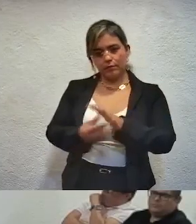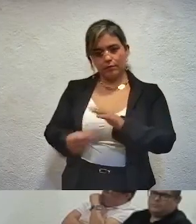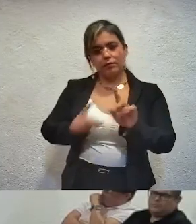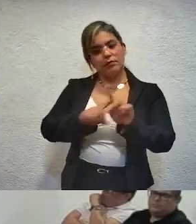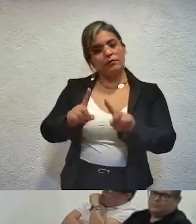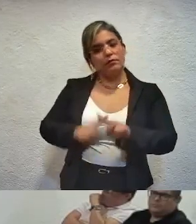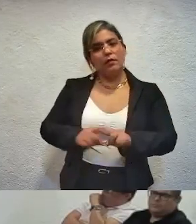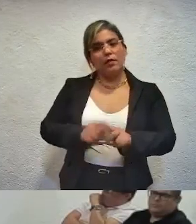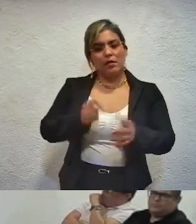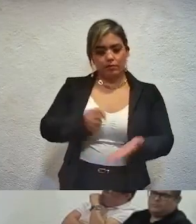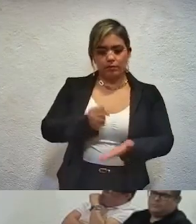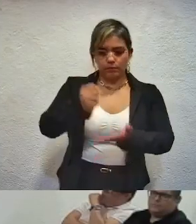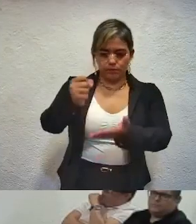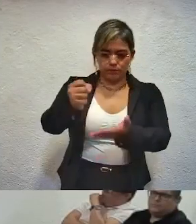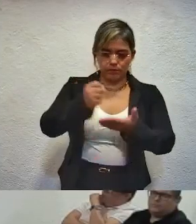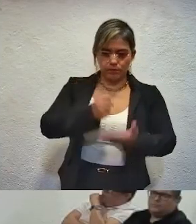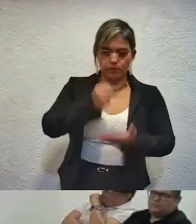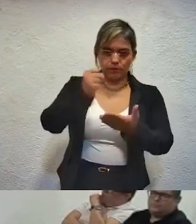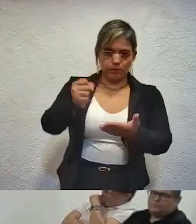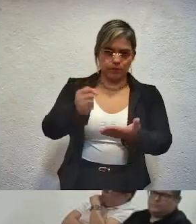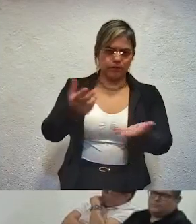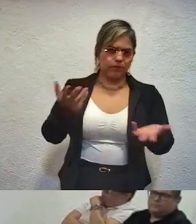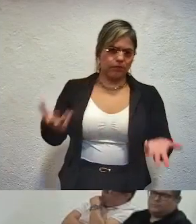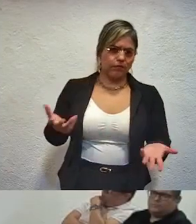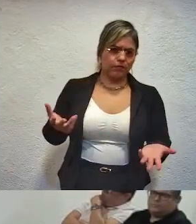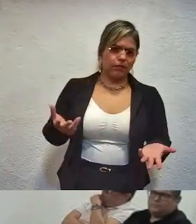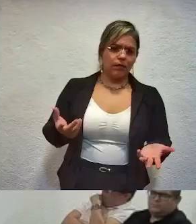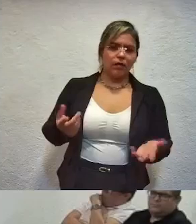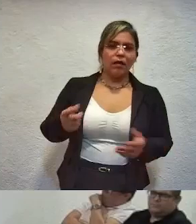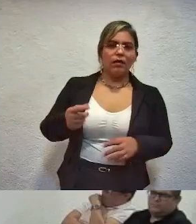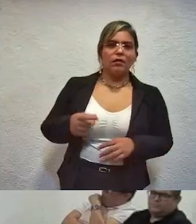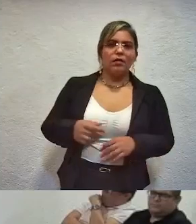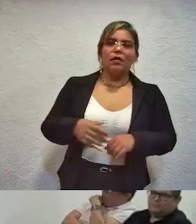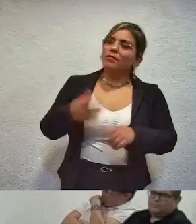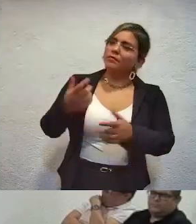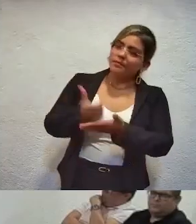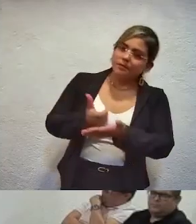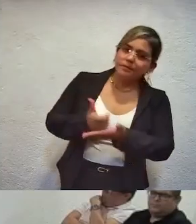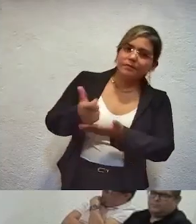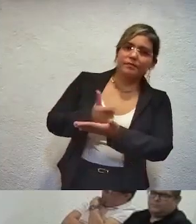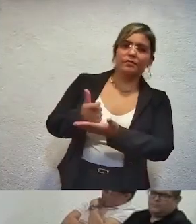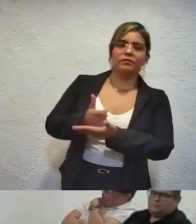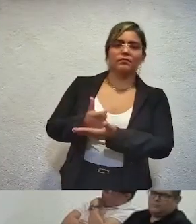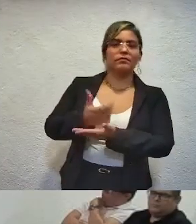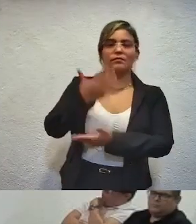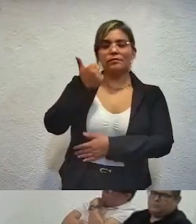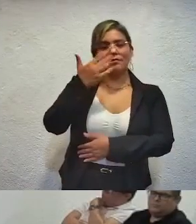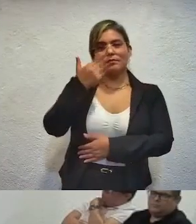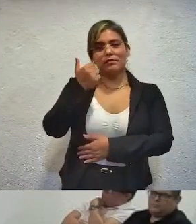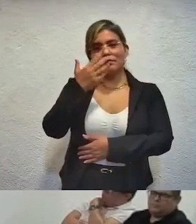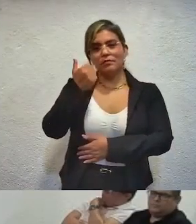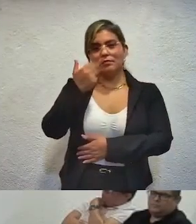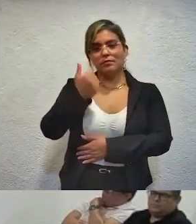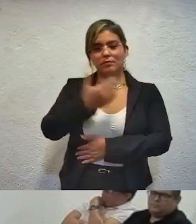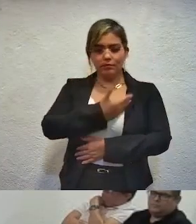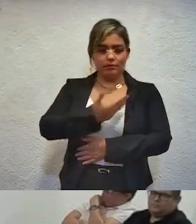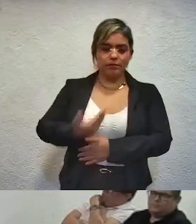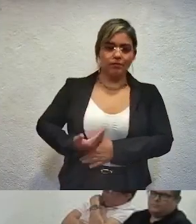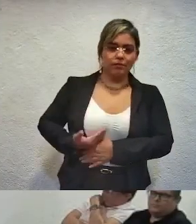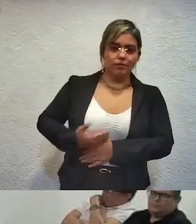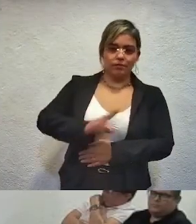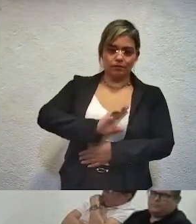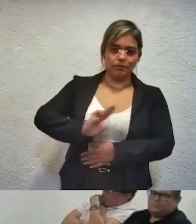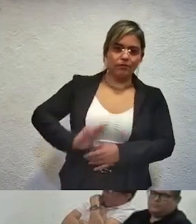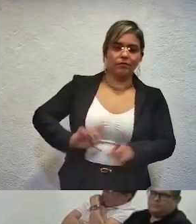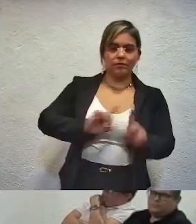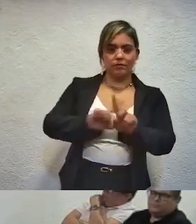ingresos y egresos, no se acreditaron las gestiones o solicitudes de información que señala el lector intentó realizar al presidente y tesorero municipal,